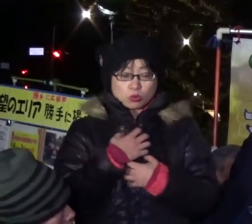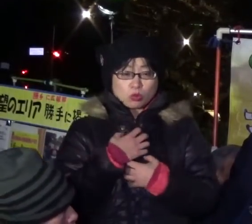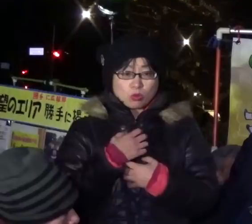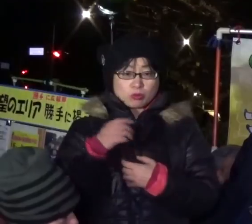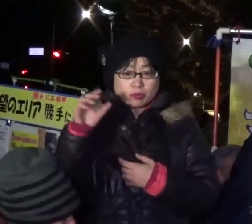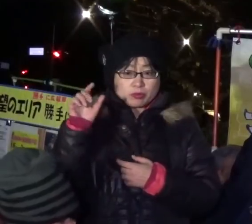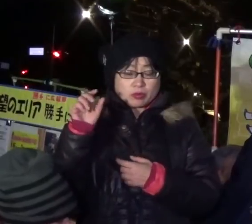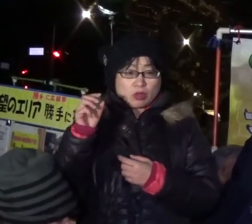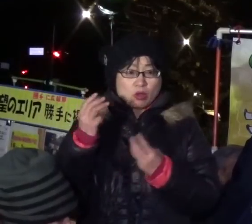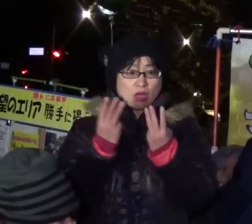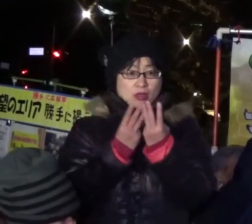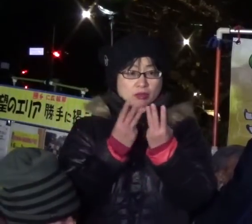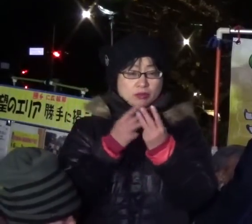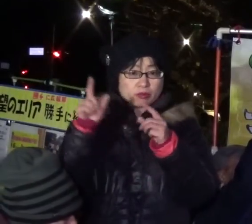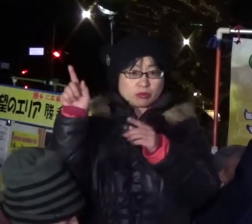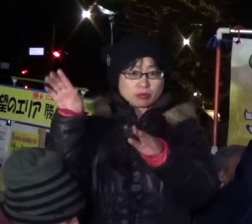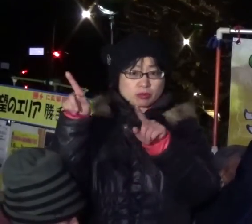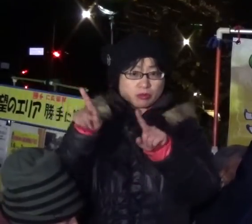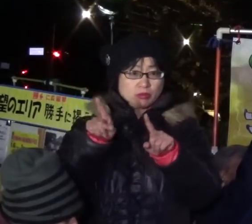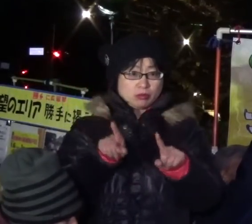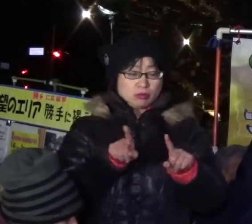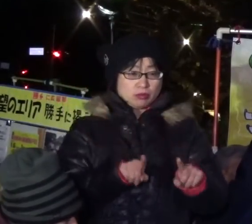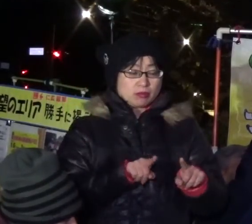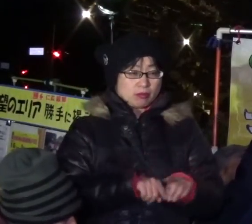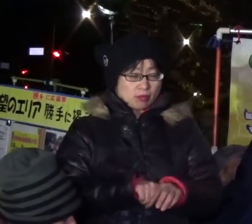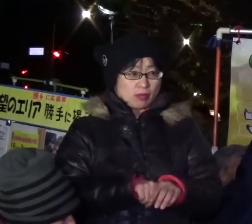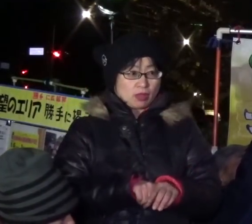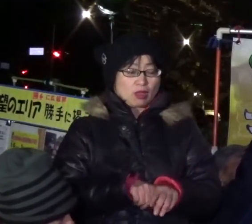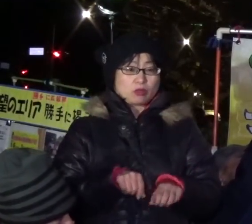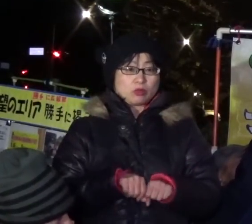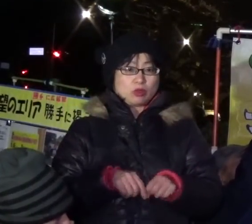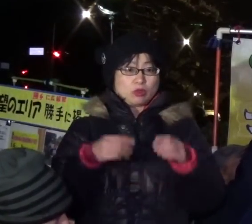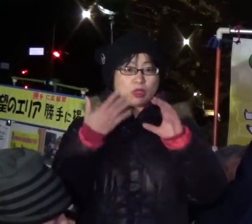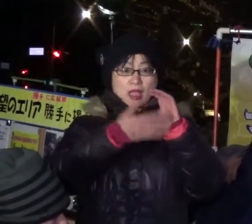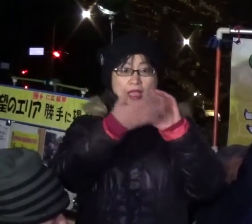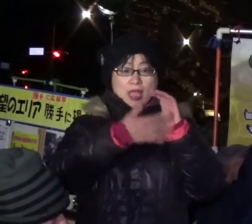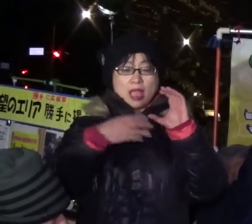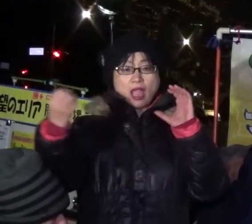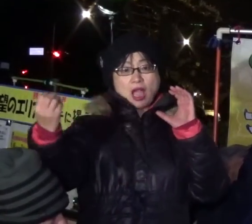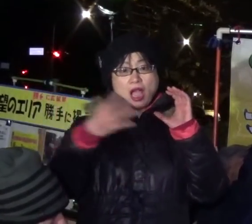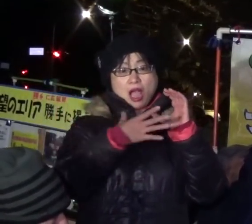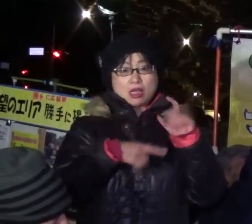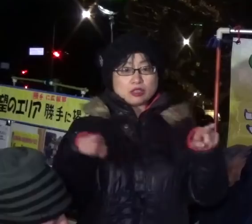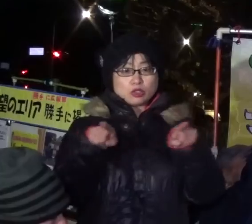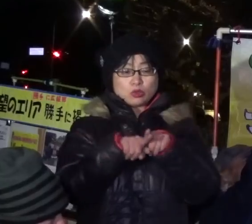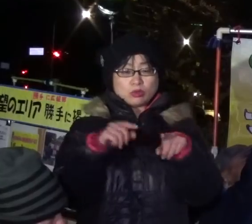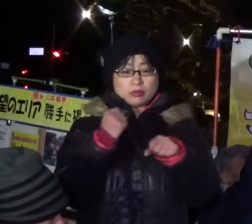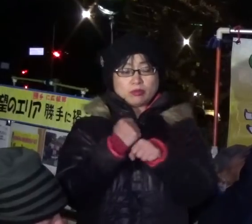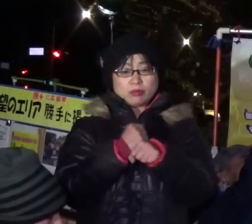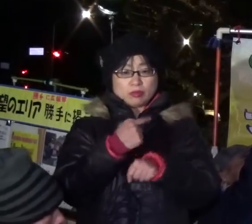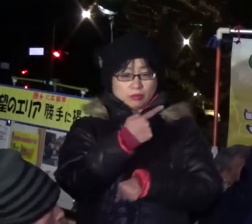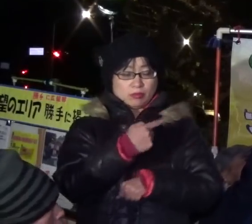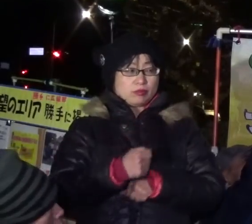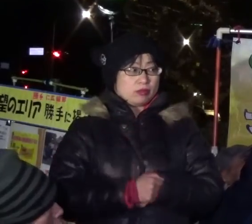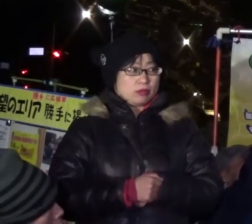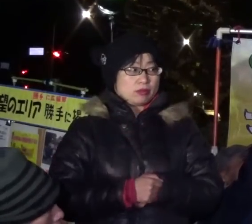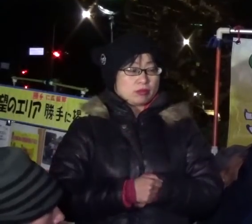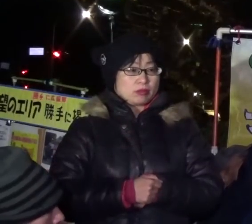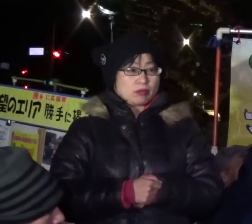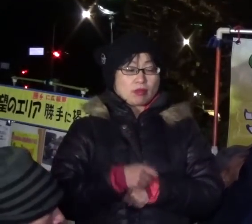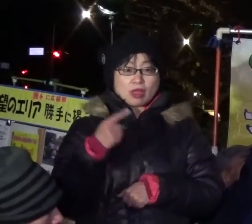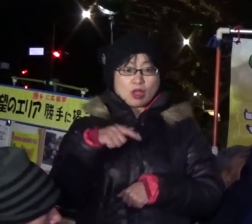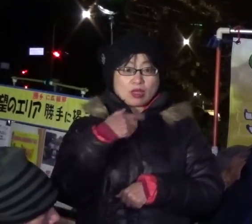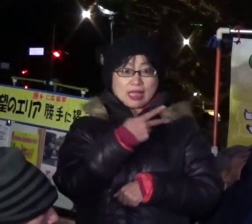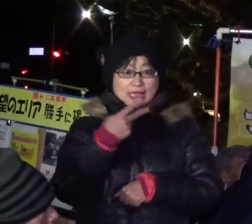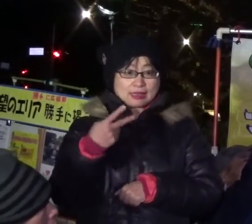を、私たちと一緒にやっております、遠藤さんという、ビデオジャーナリストと一緒に作りました。どうかその東海第二問題を広げ